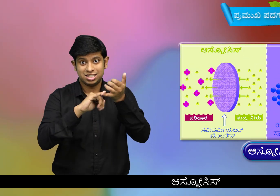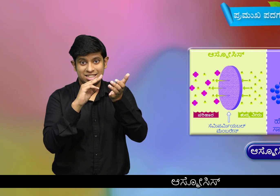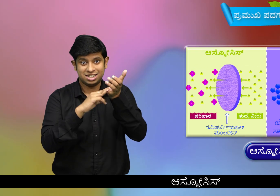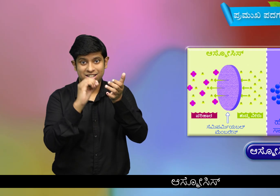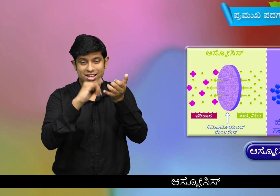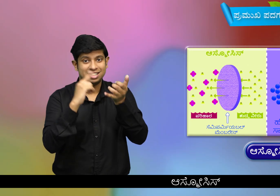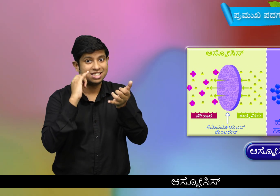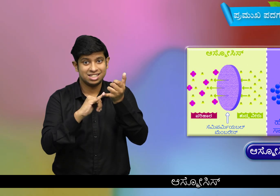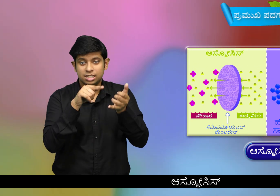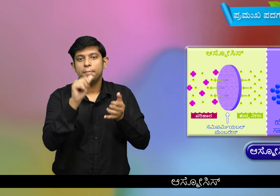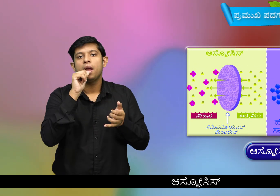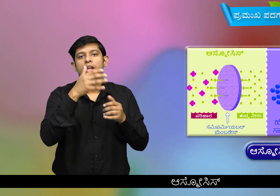ಆಸ್ಮೋಸಿಸ್,